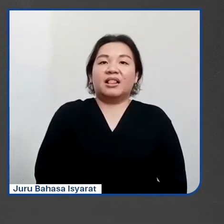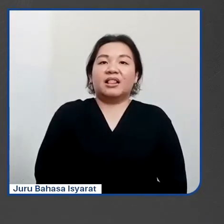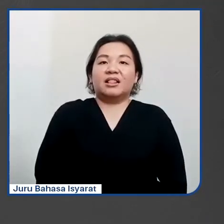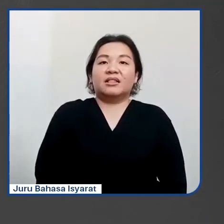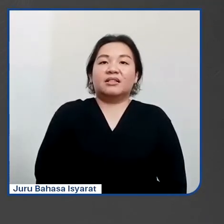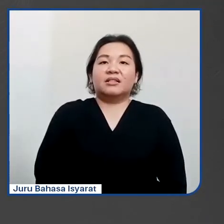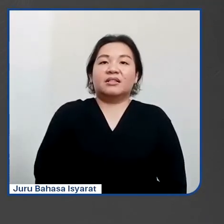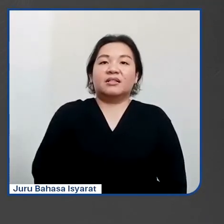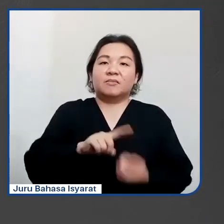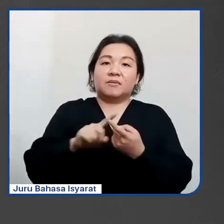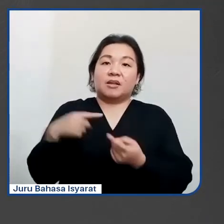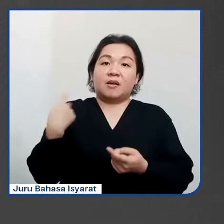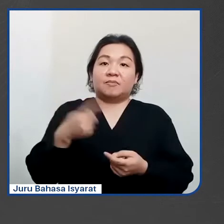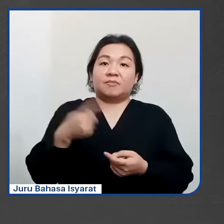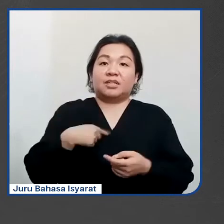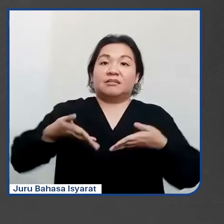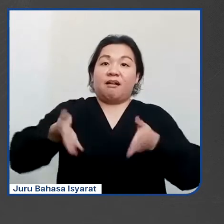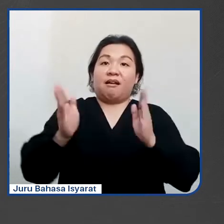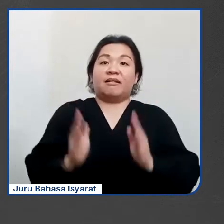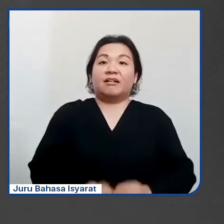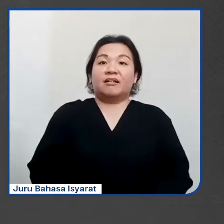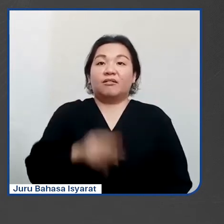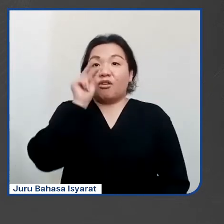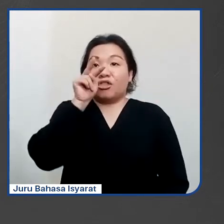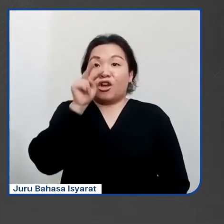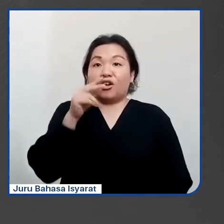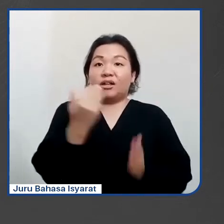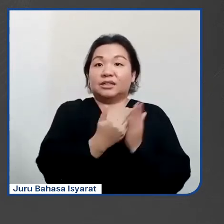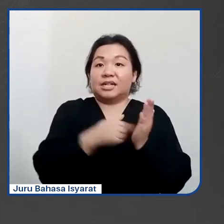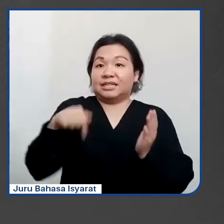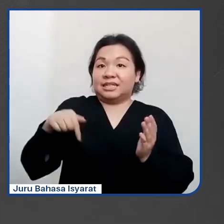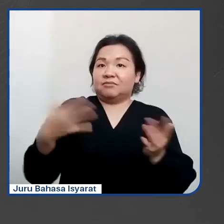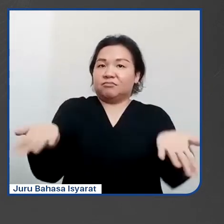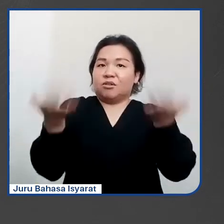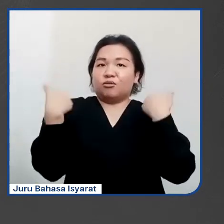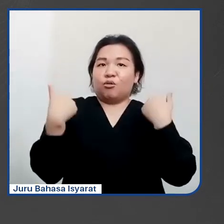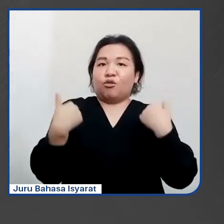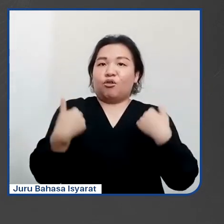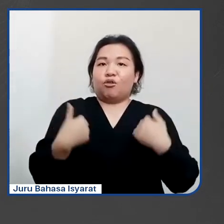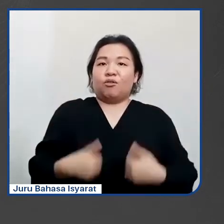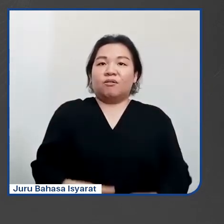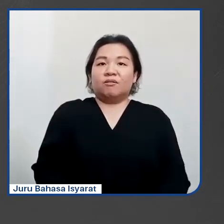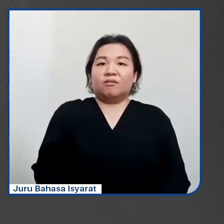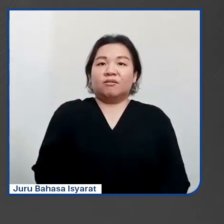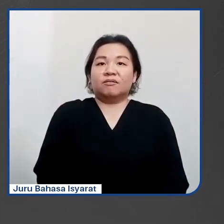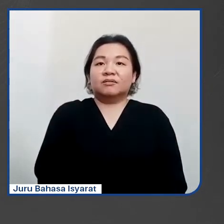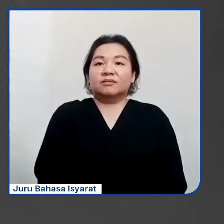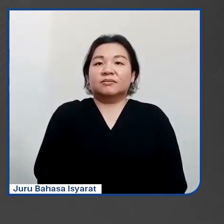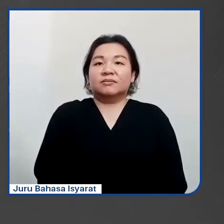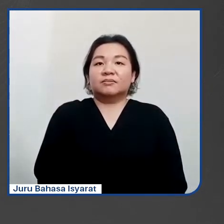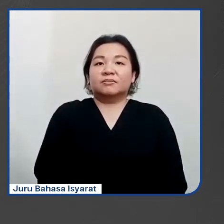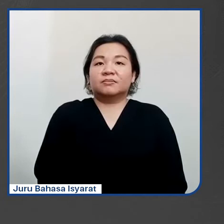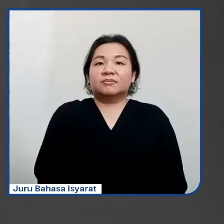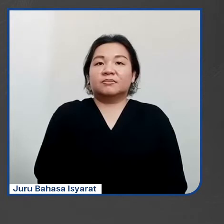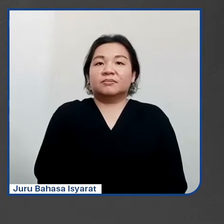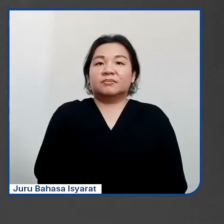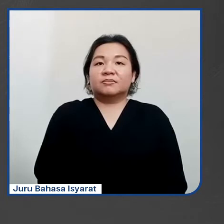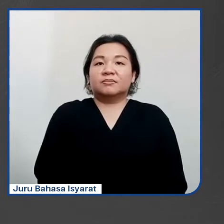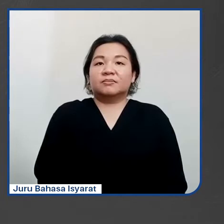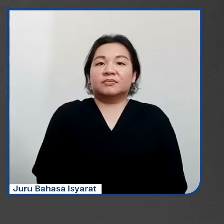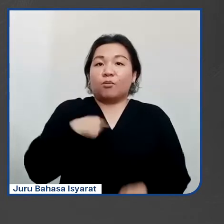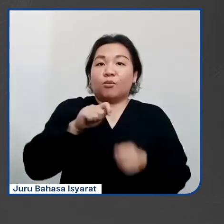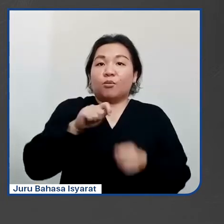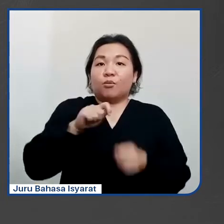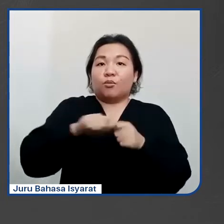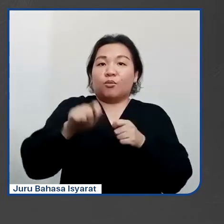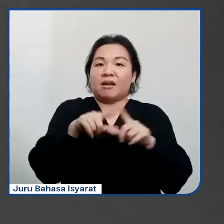teman yang nonton acara ini, ayo kolaborasi, kita buat karya bareng, kita tunjukin sama teman-teman